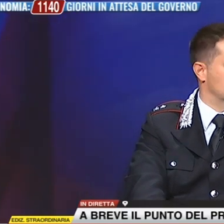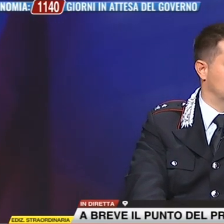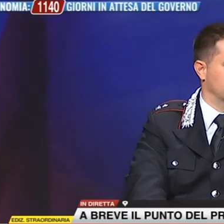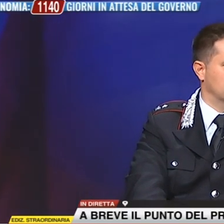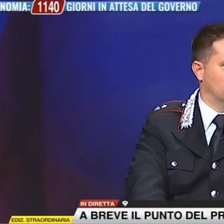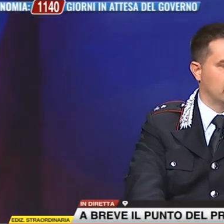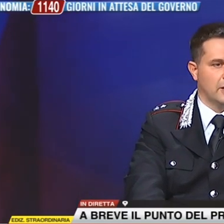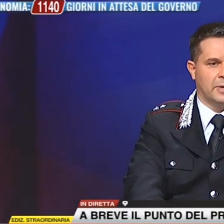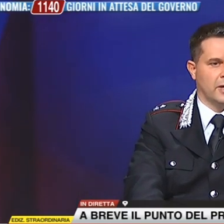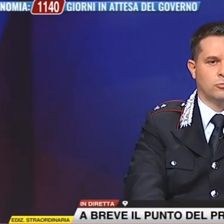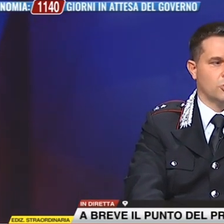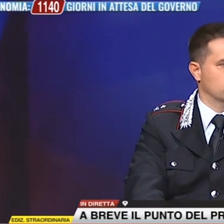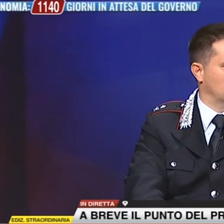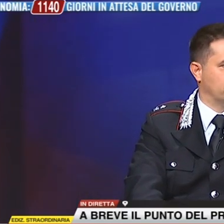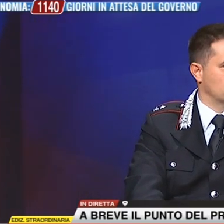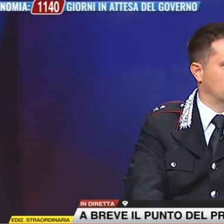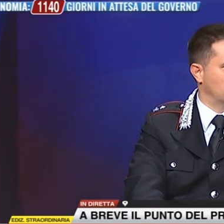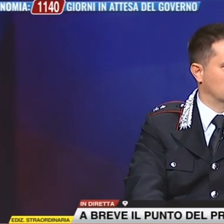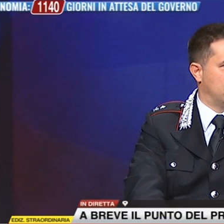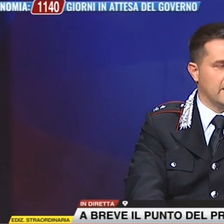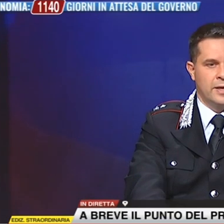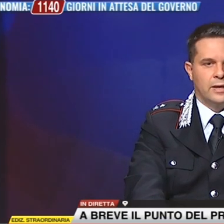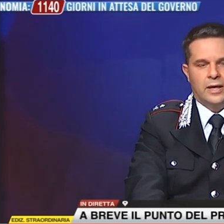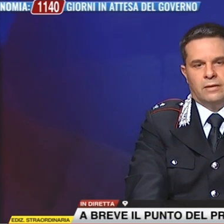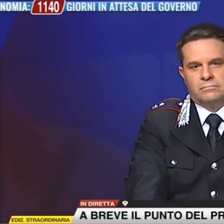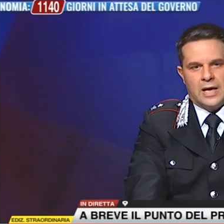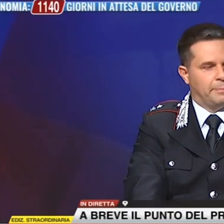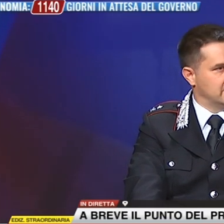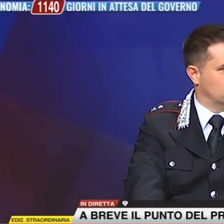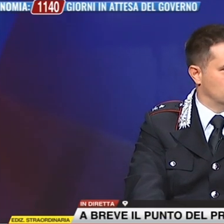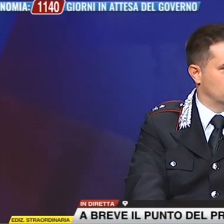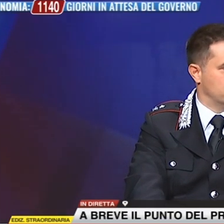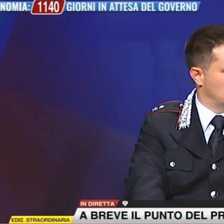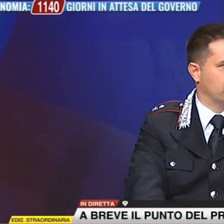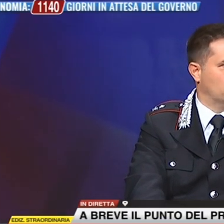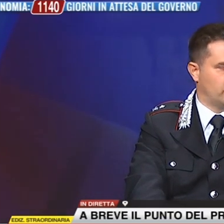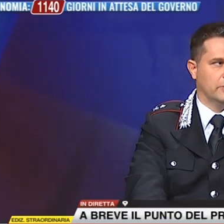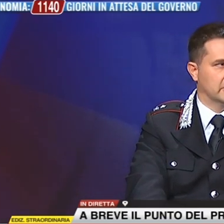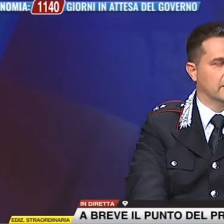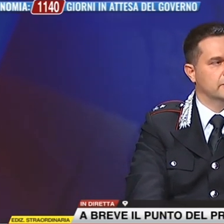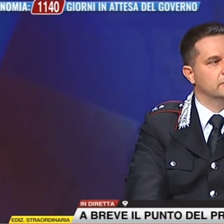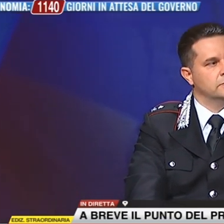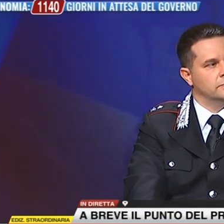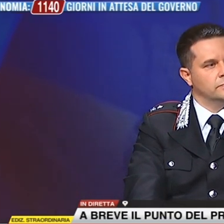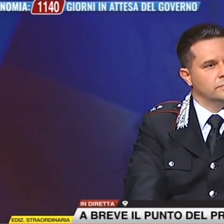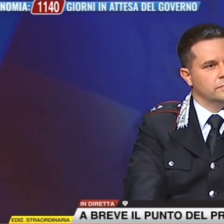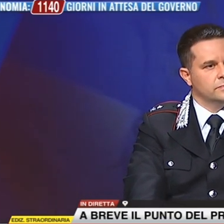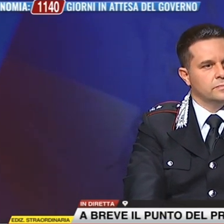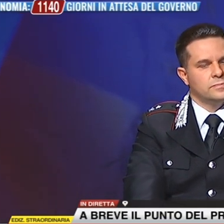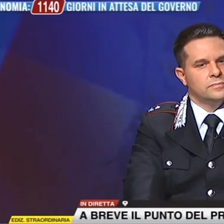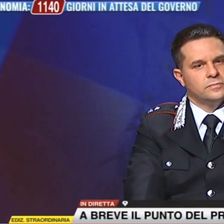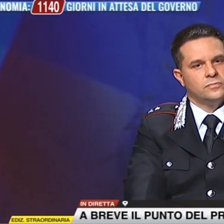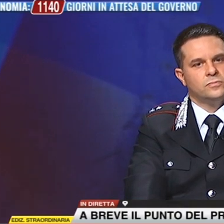di grande soddisfazione, perché un sorriso di una persona in difficoltà che apprezza un nostro gesto per noi è fondamentale.